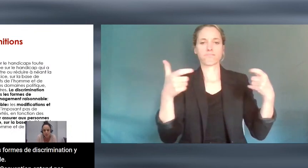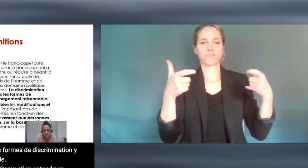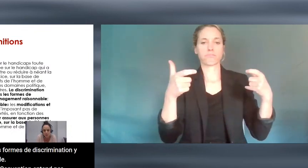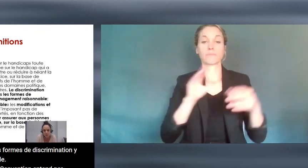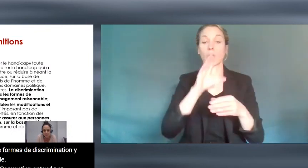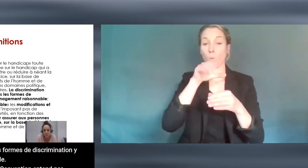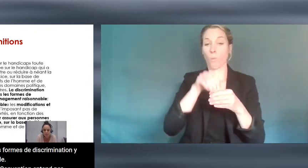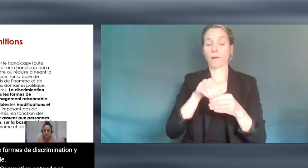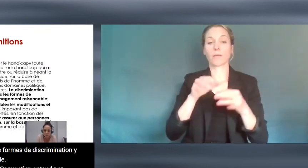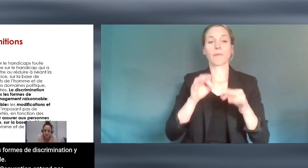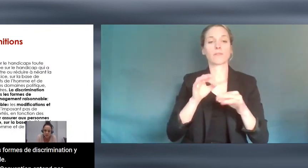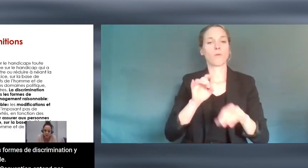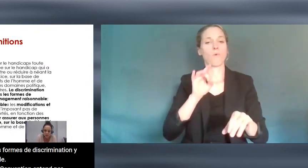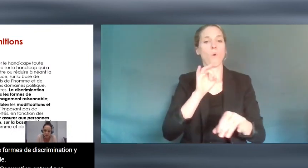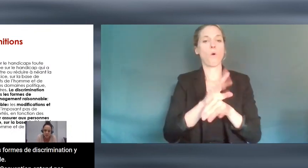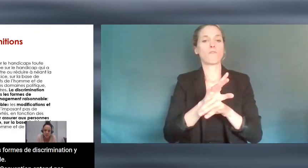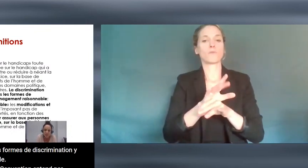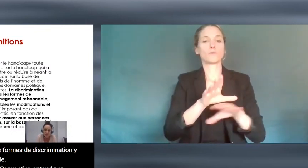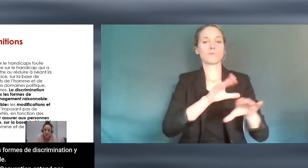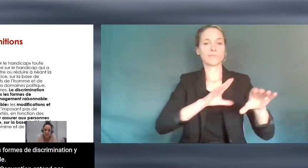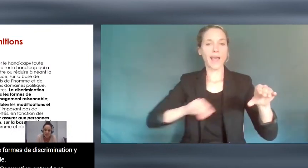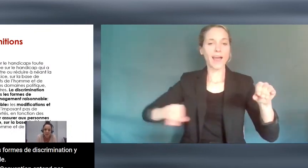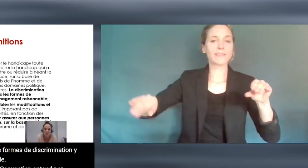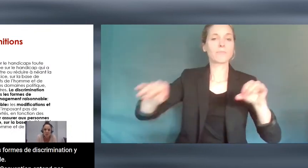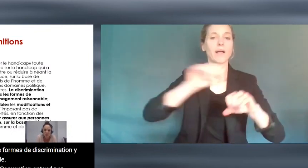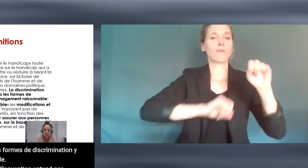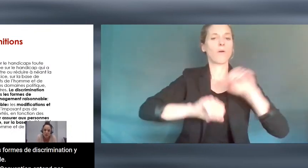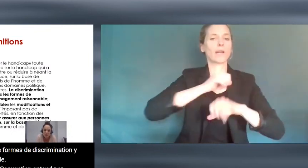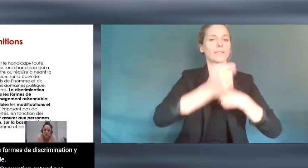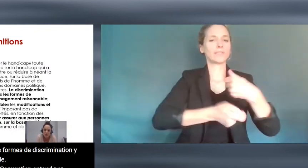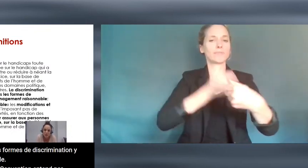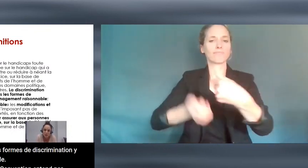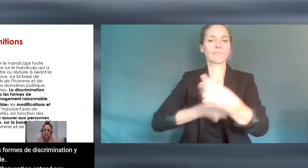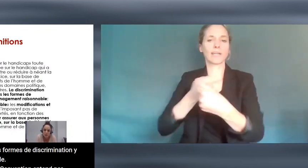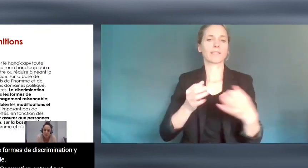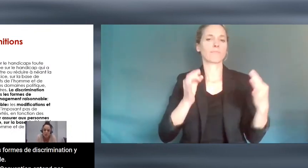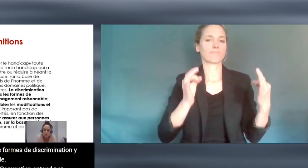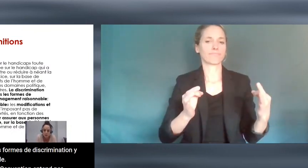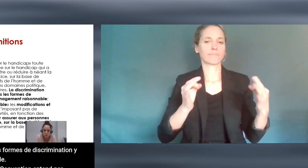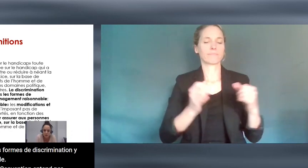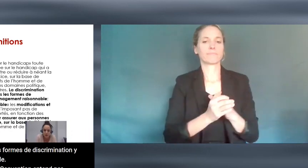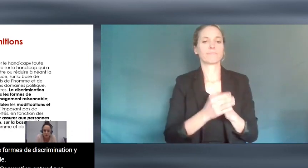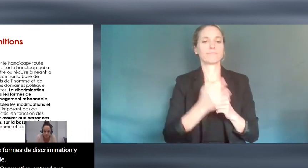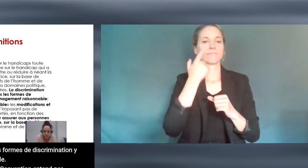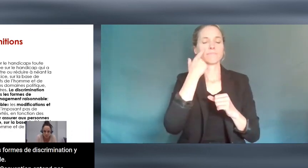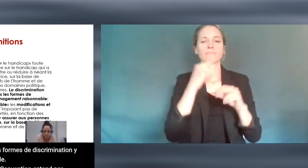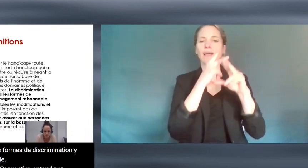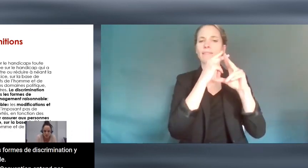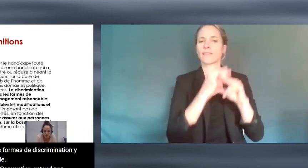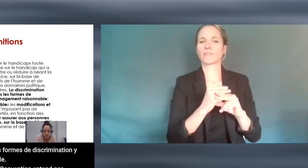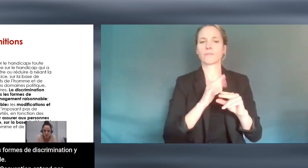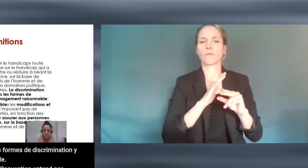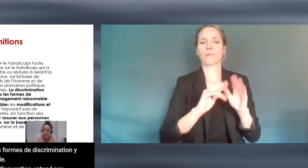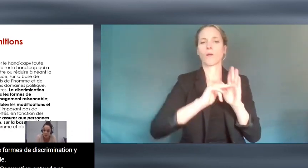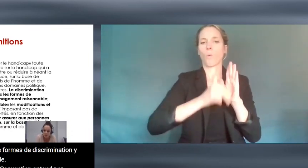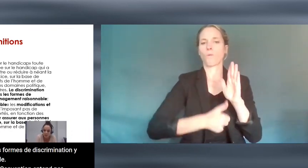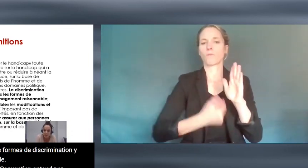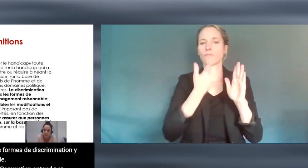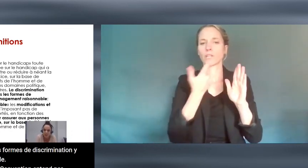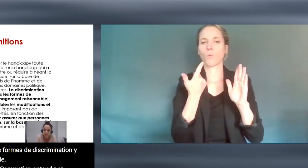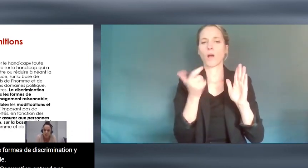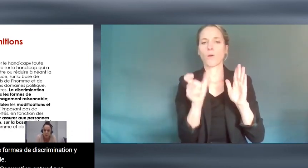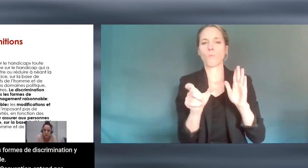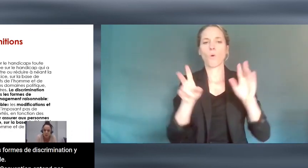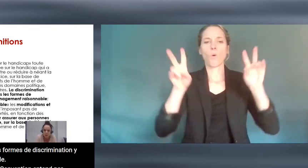d'aménagement raisonnable. Et vous avez ensuite la définition de ce que la Convention entend par aménagement raisonnable et on